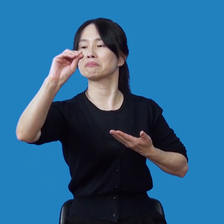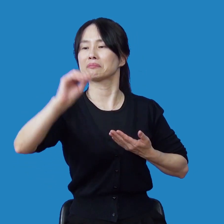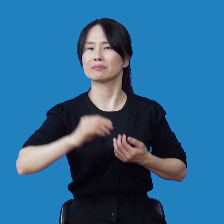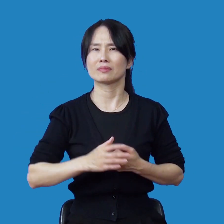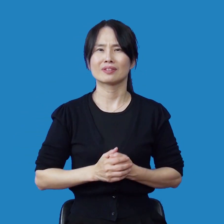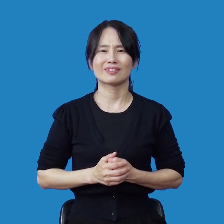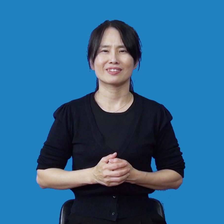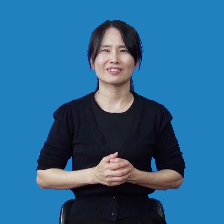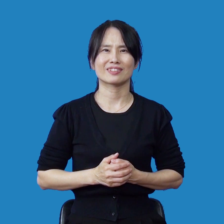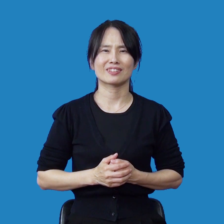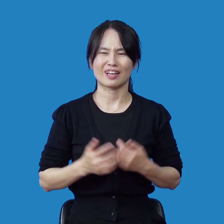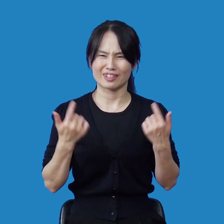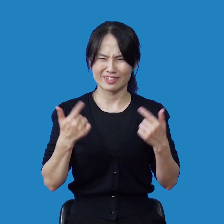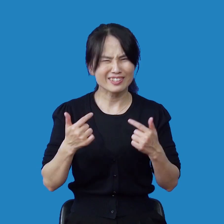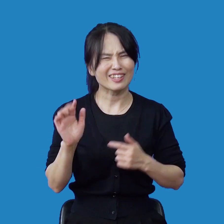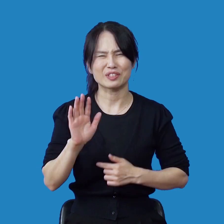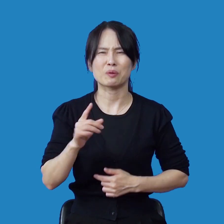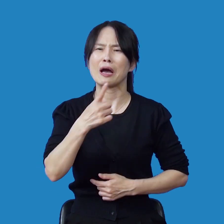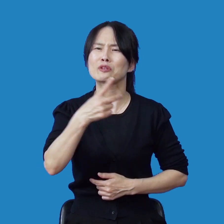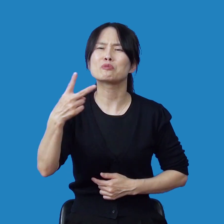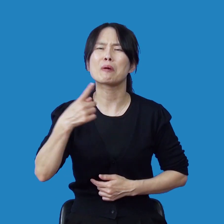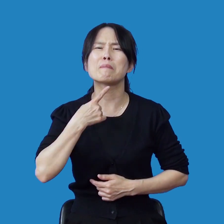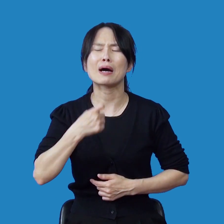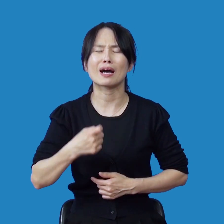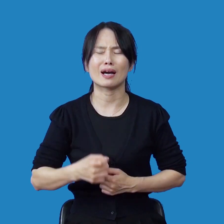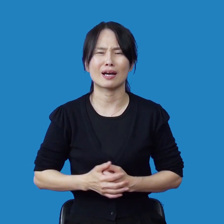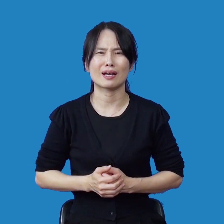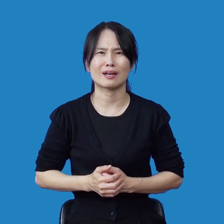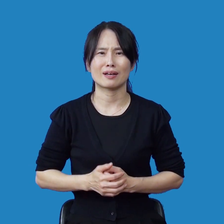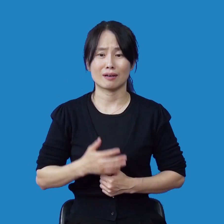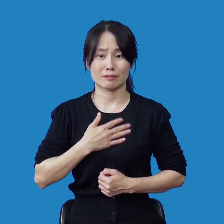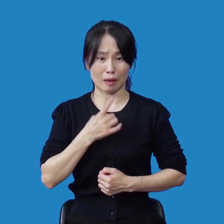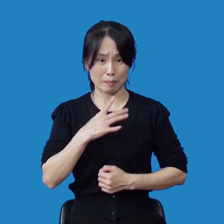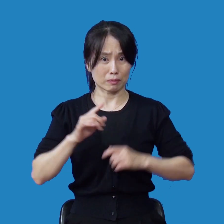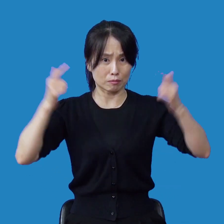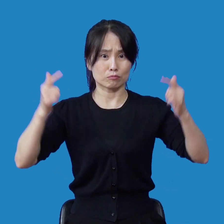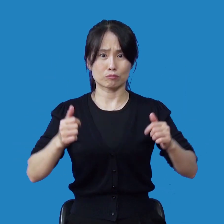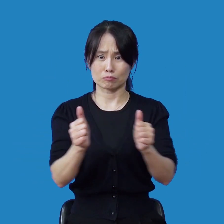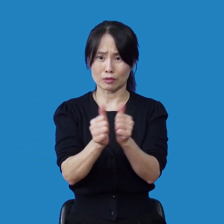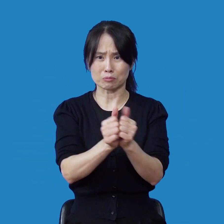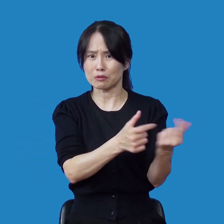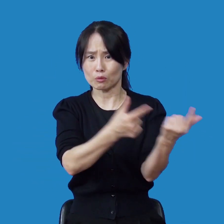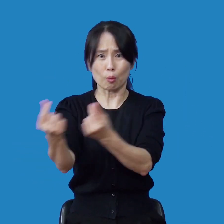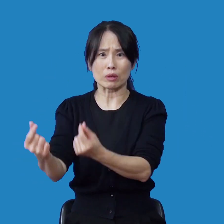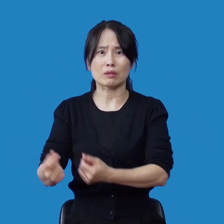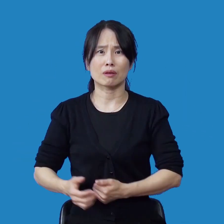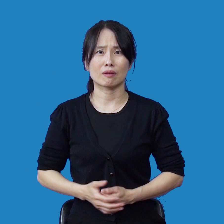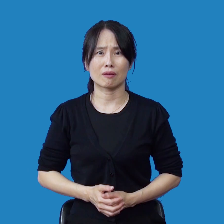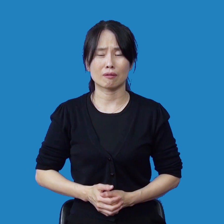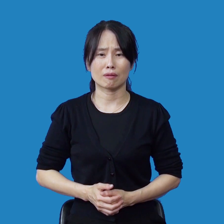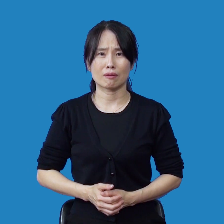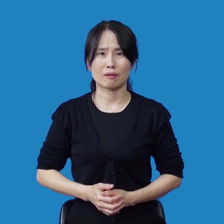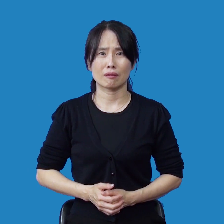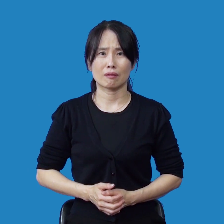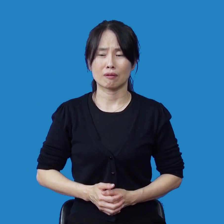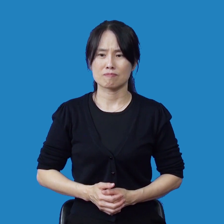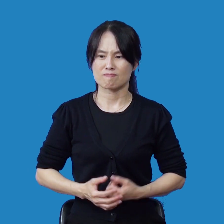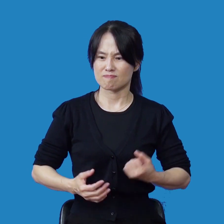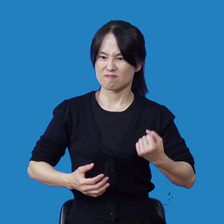늘 그러는 건 아니고 한두 번 그랬습니다. 저만 그러는 거 아닙니다. 남자들 다 그럽니다.